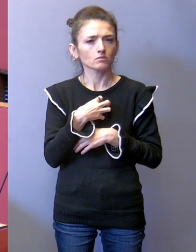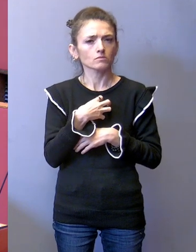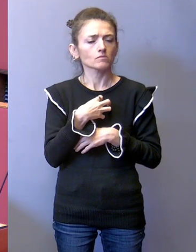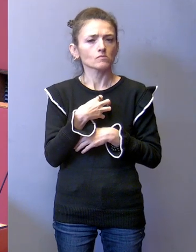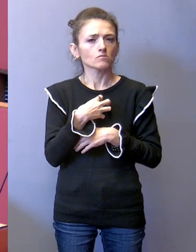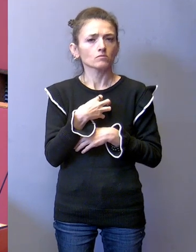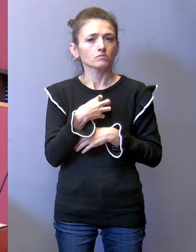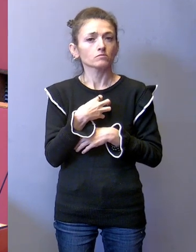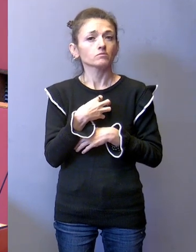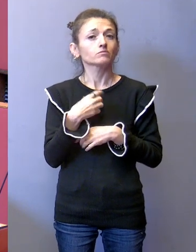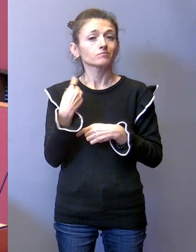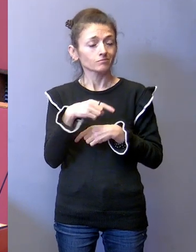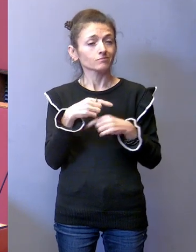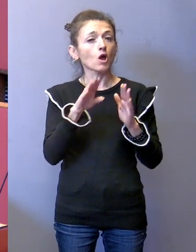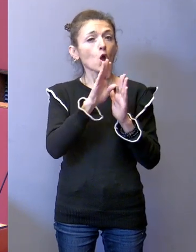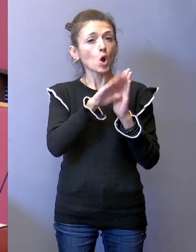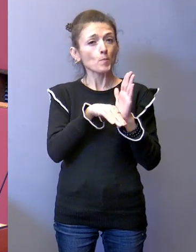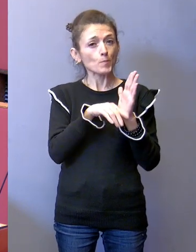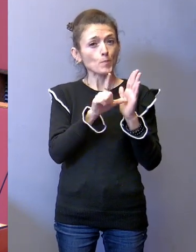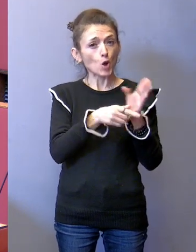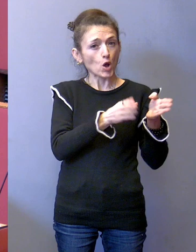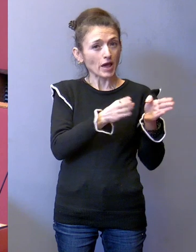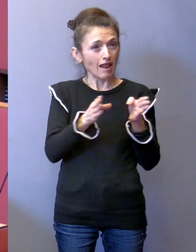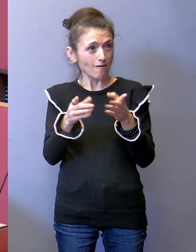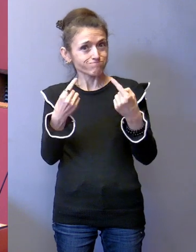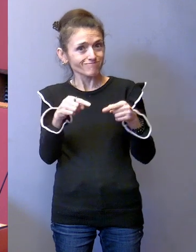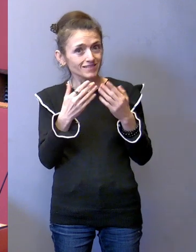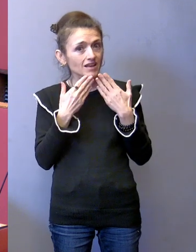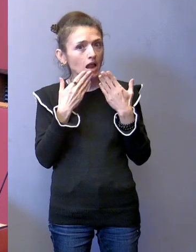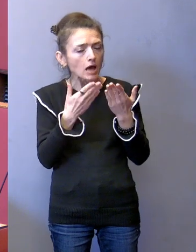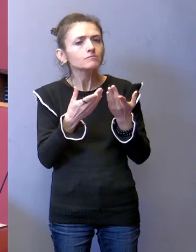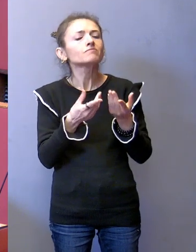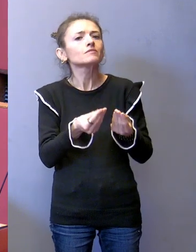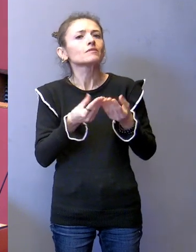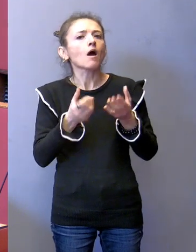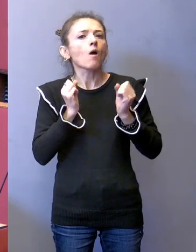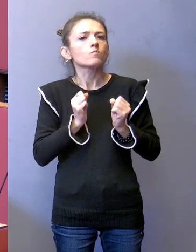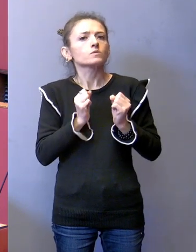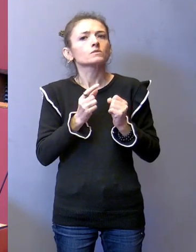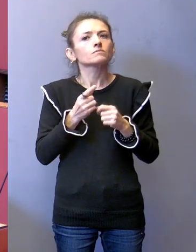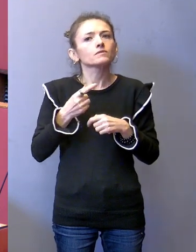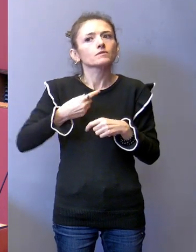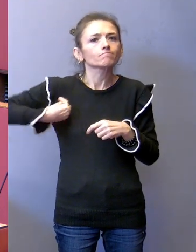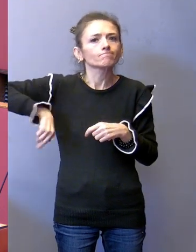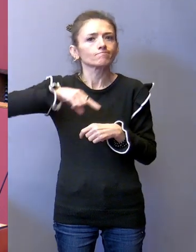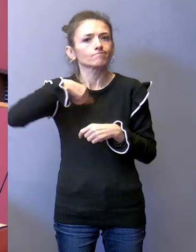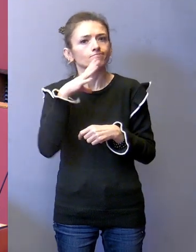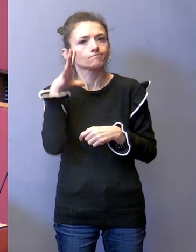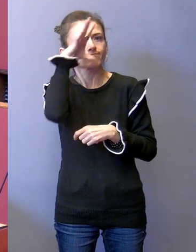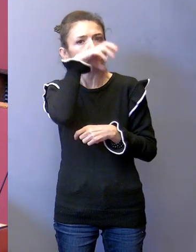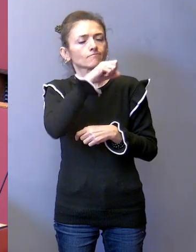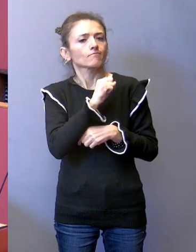grazie a questo cronoprogramma noi avremo la possibilità davvero intanto di capire dove si darà diciamo